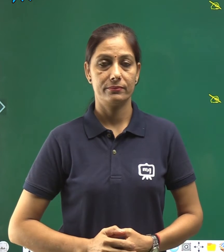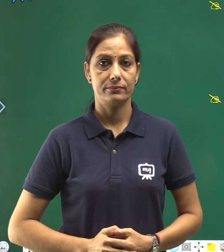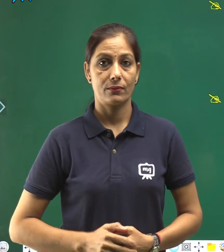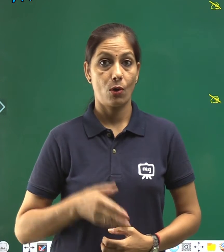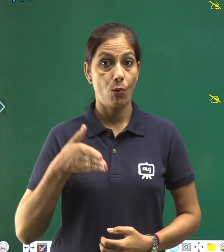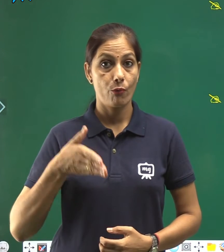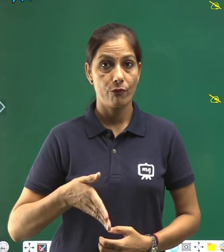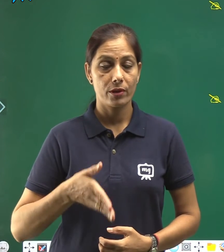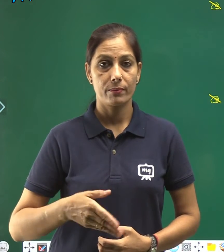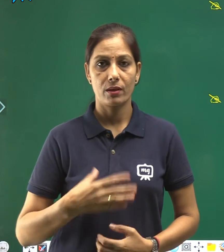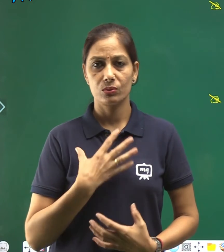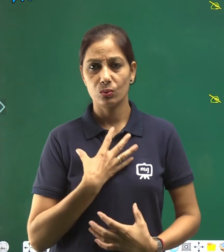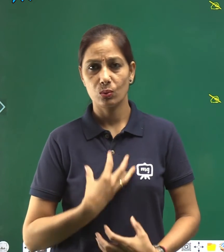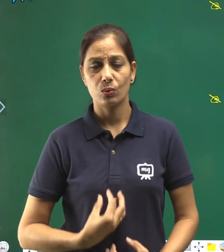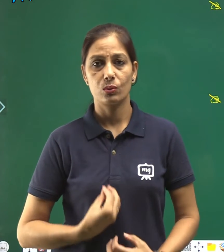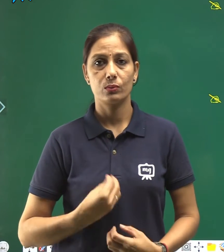वर्तमान दुख को